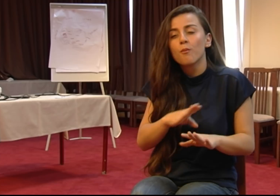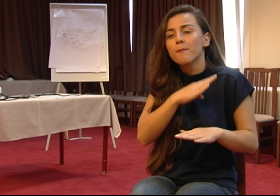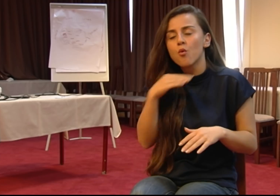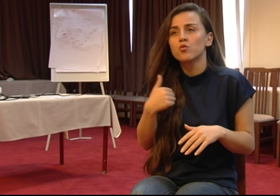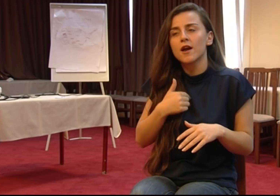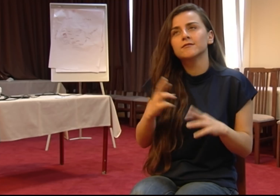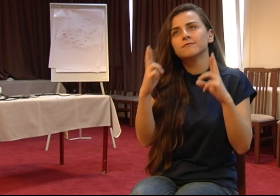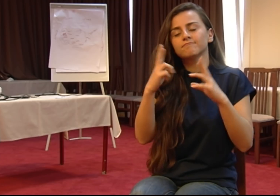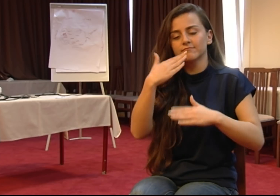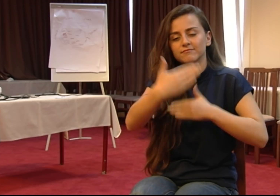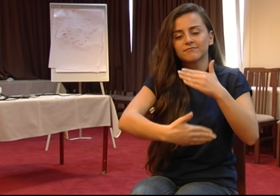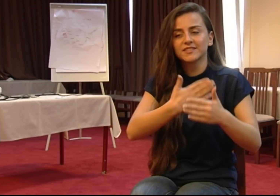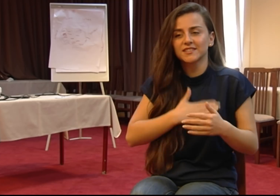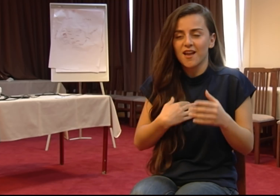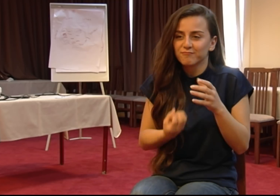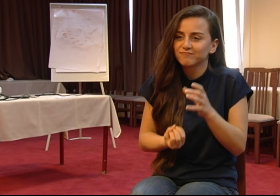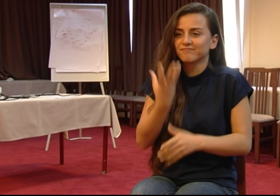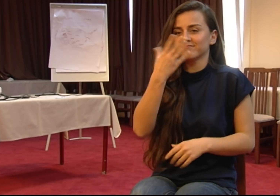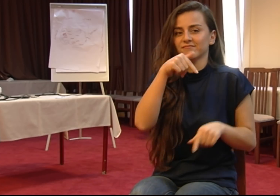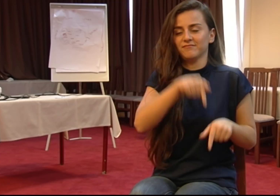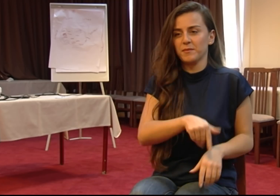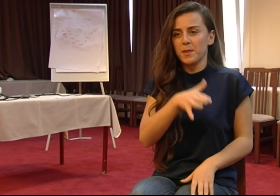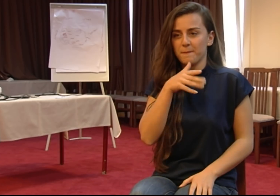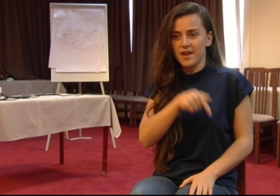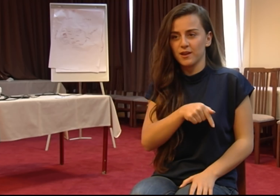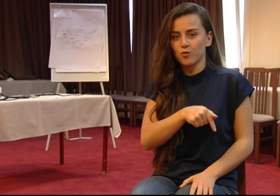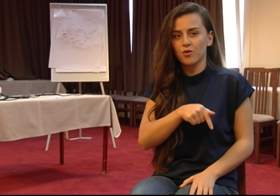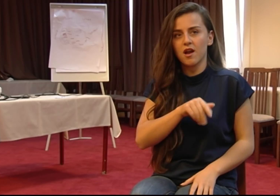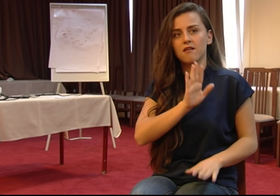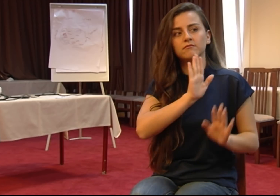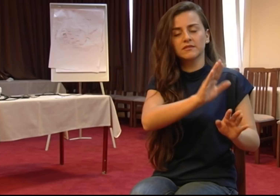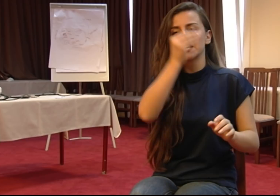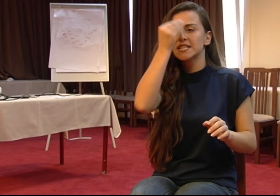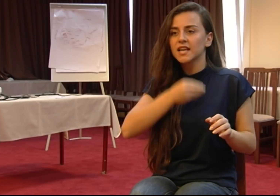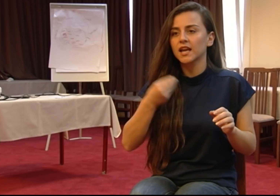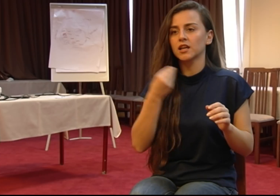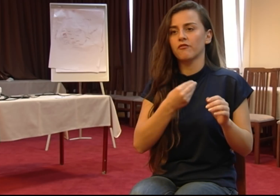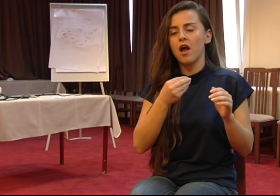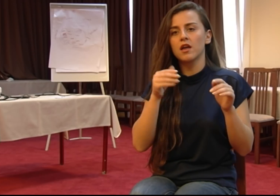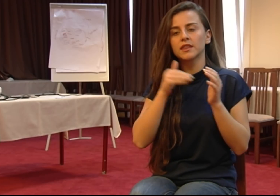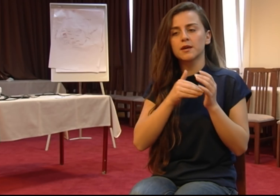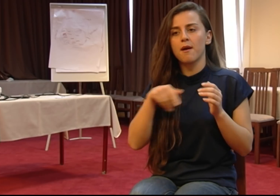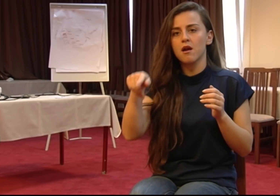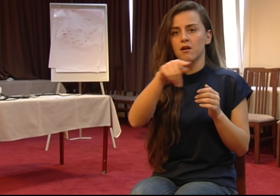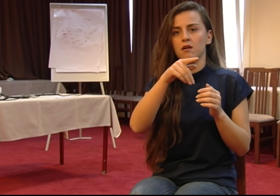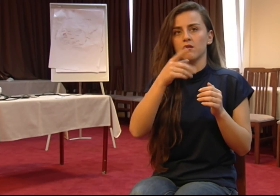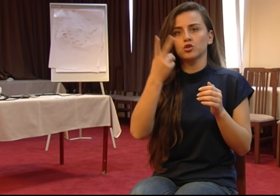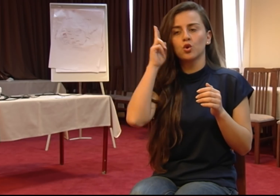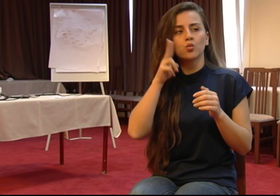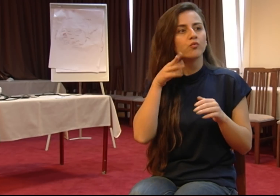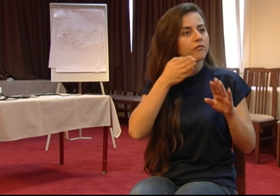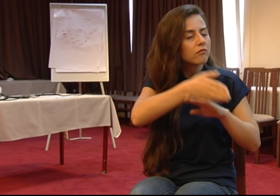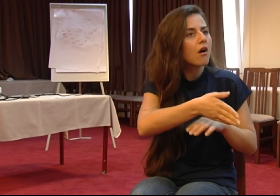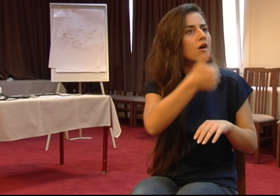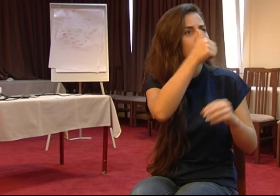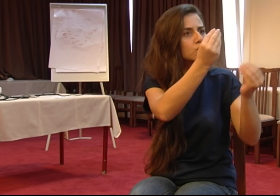од Латвија, Романија и не едуцираат на знаковен јазик. Предавањата се неверојатно интересни. И